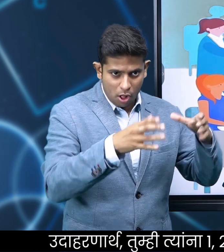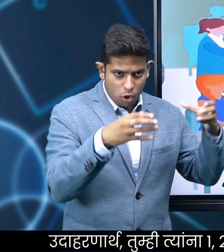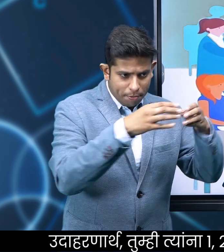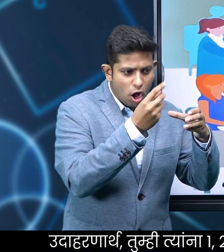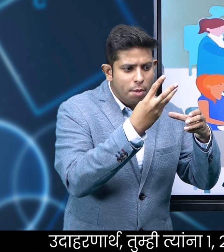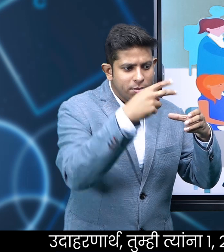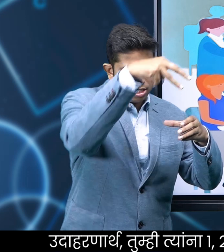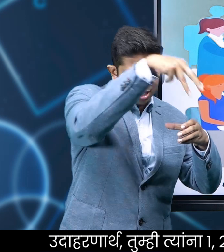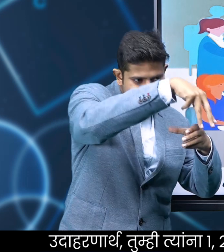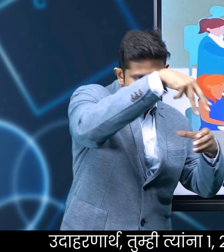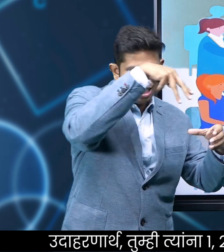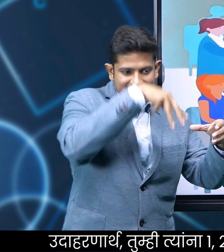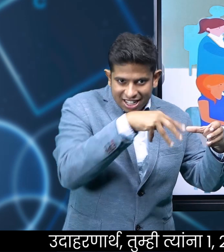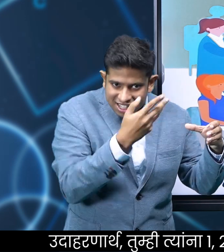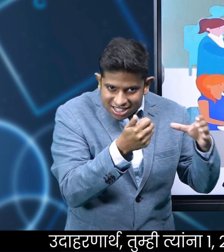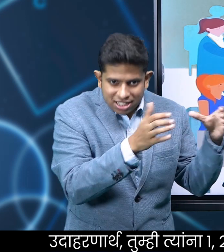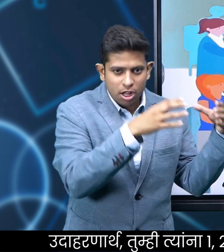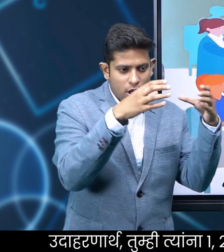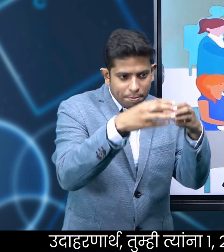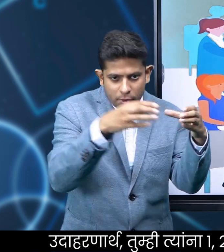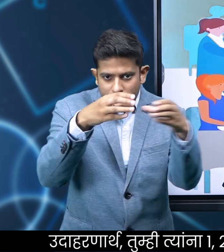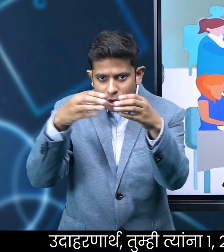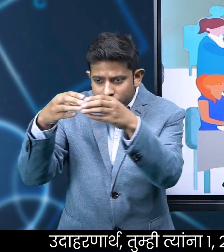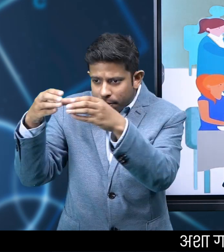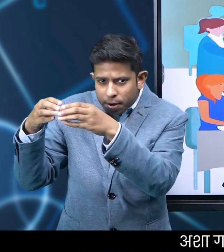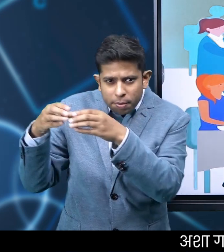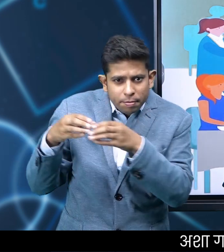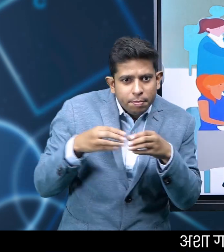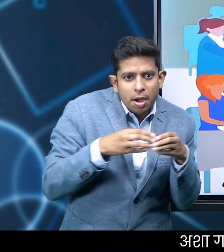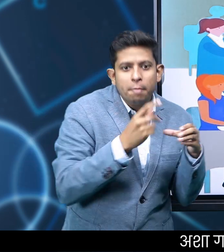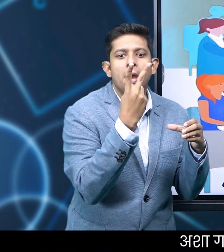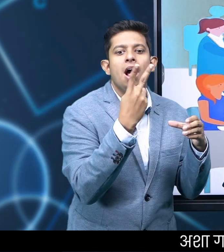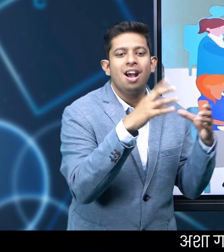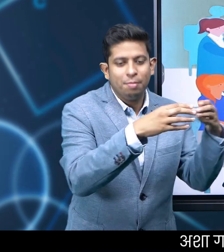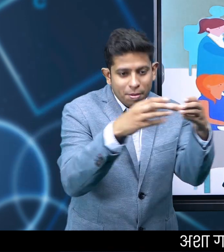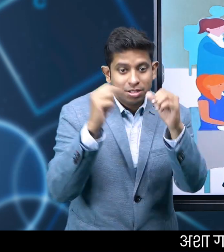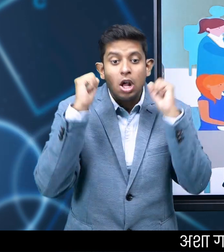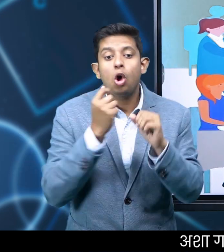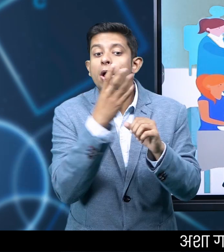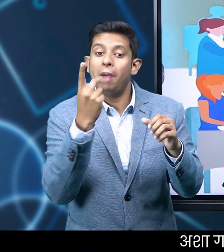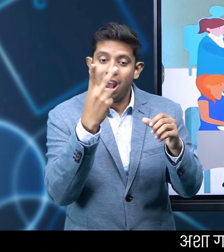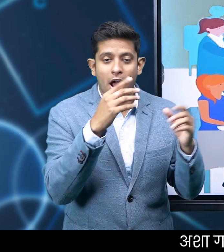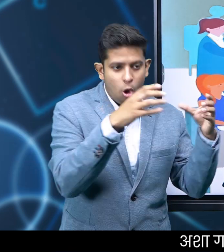6 किंवा अगदी प्रत्येक टेबलावर 12 खुर्च्या अशा गटात व्यवस्थित करू शकता.